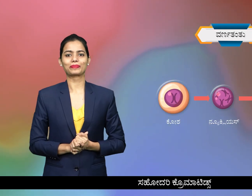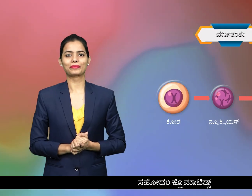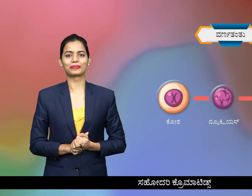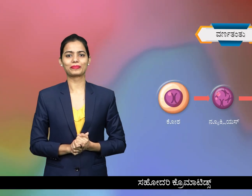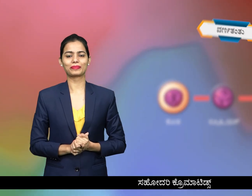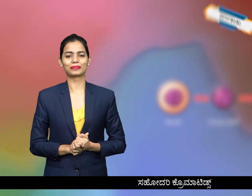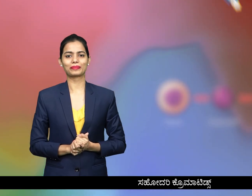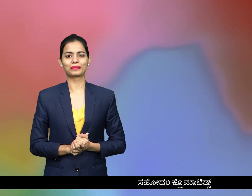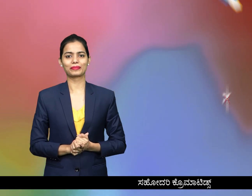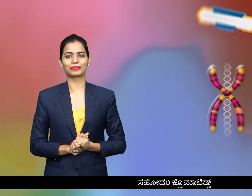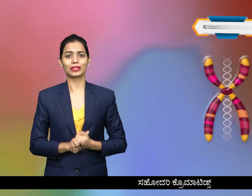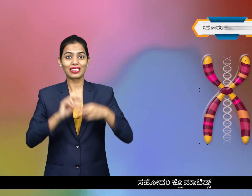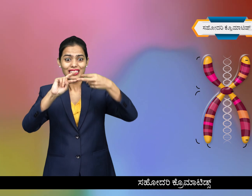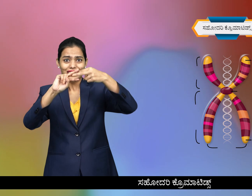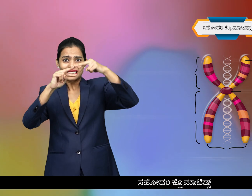ಸಹೋದರಿ ಕ್ರೊಮ್ಯಾಟಿಡ್ಸ್,